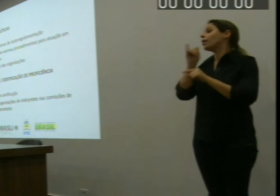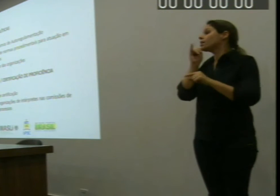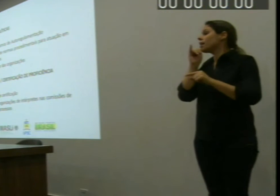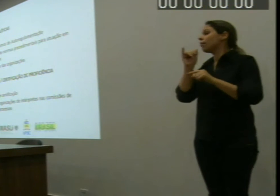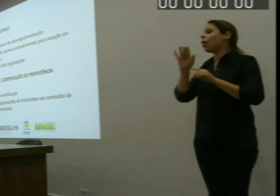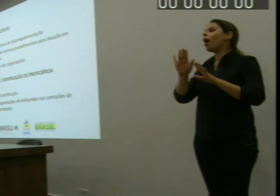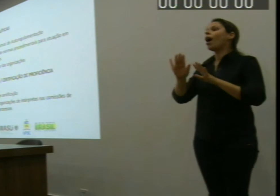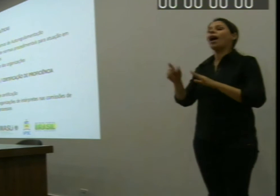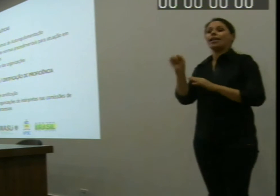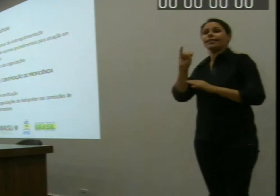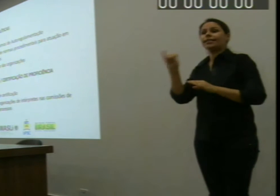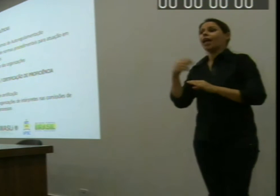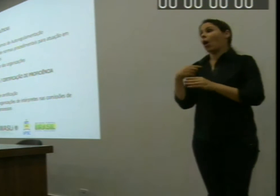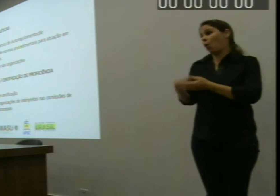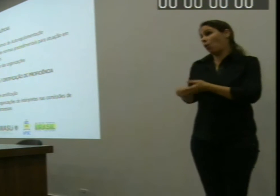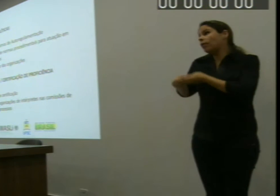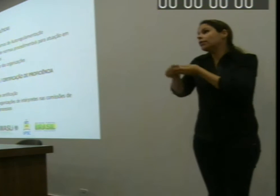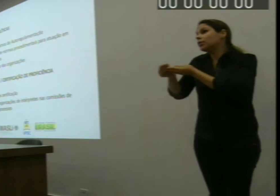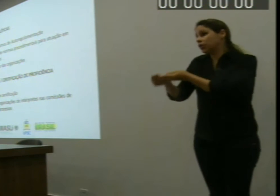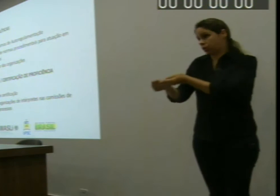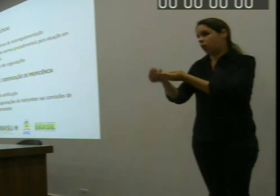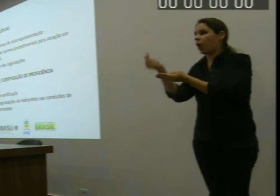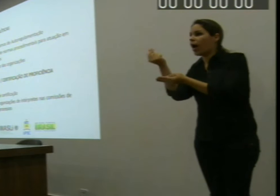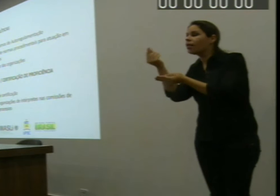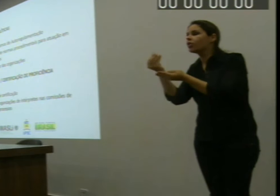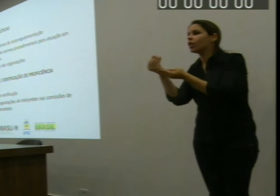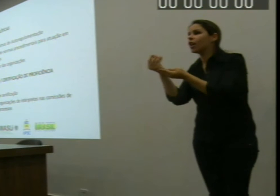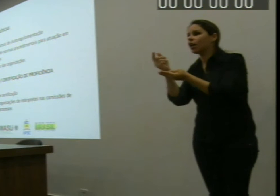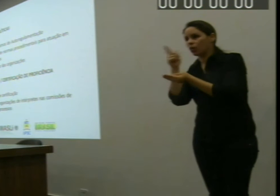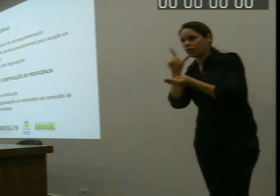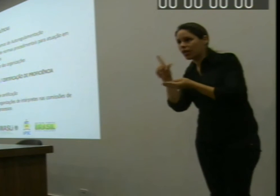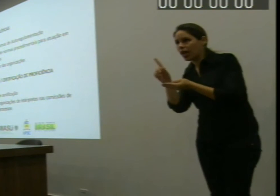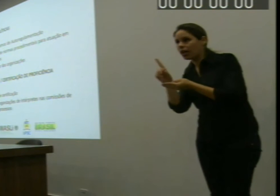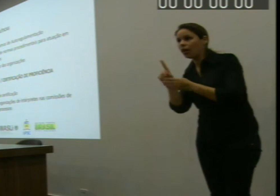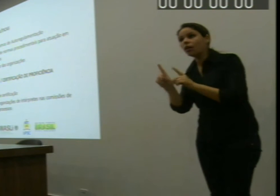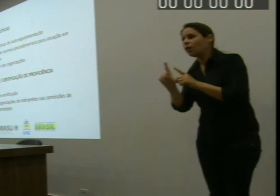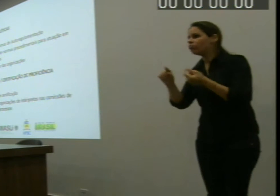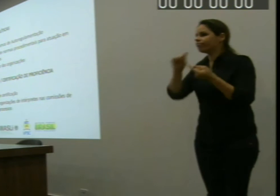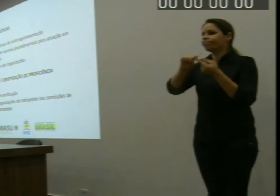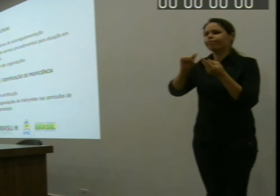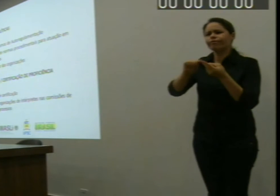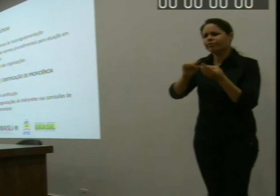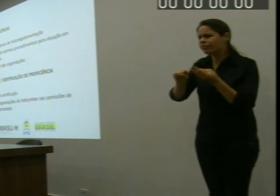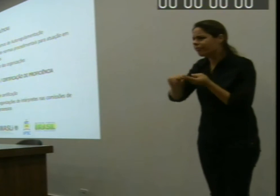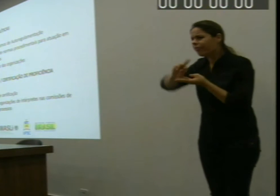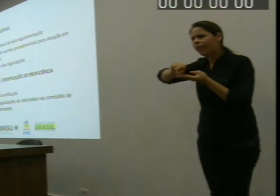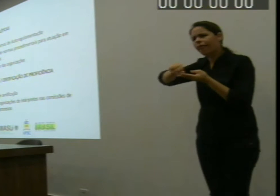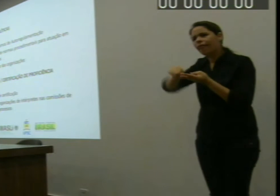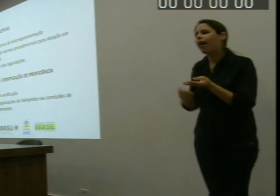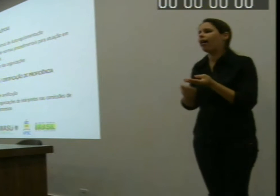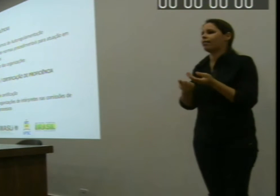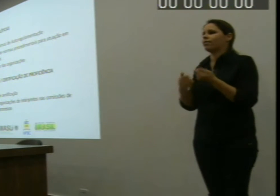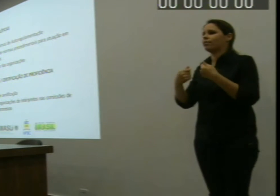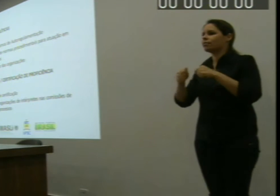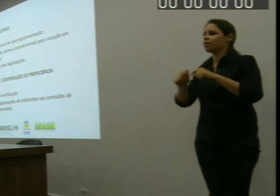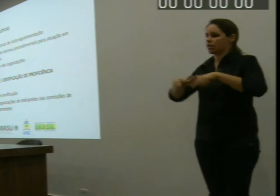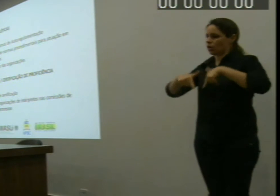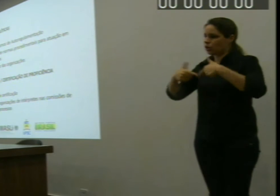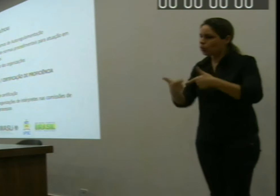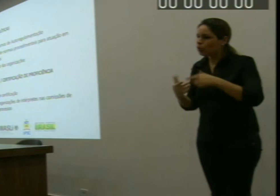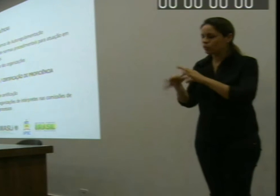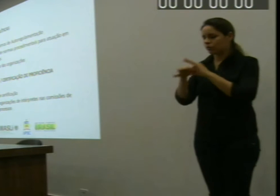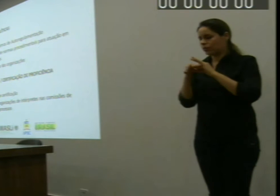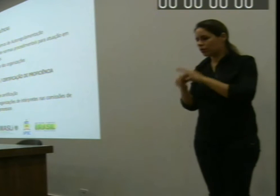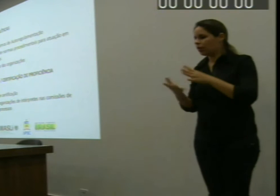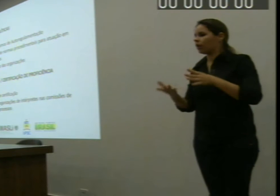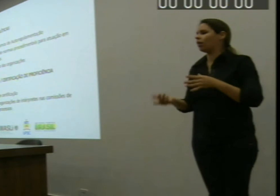mantê-la autosustentável também porque não se trata apenas de dinheiro se trata de participação se trata de envolvimento se trata até